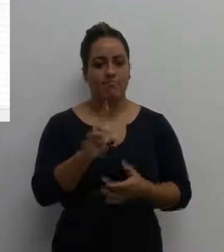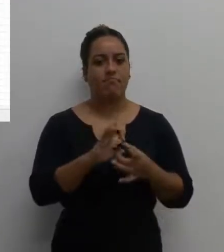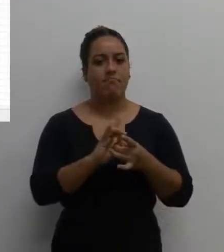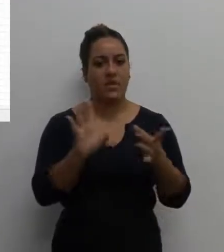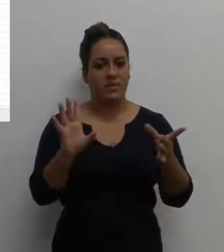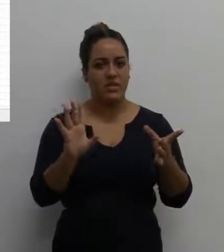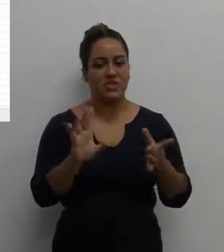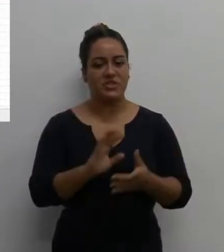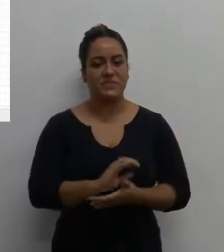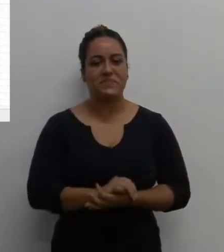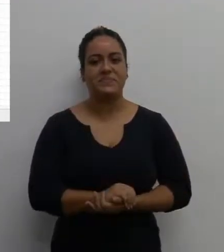Clico em permitir.